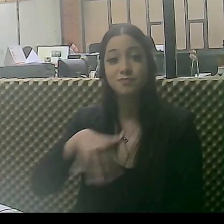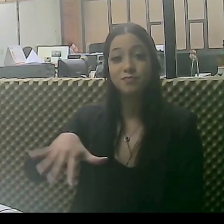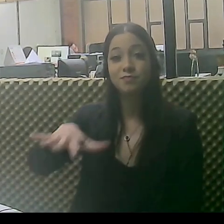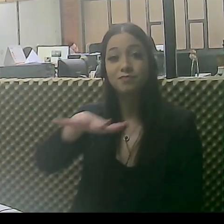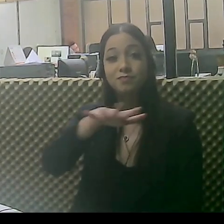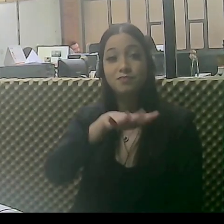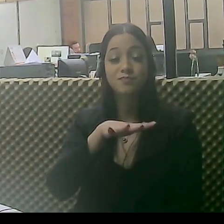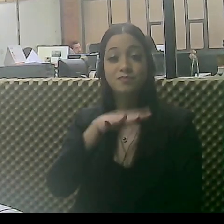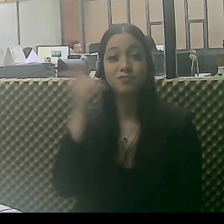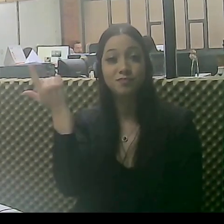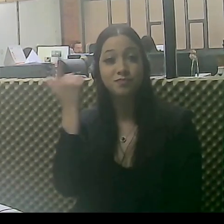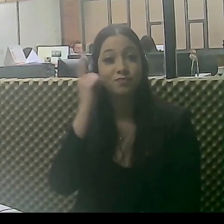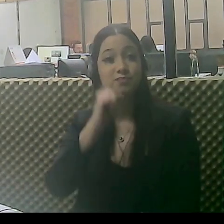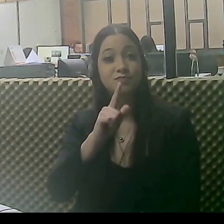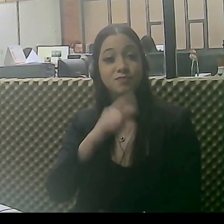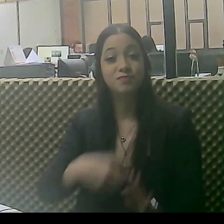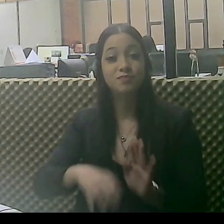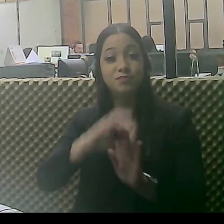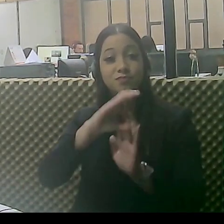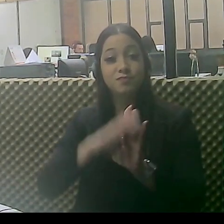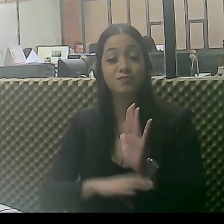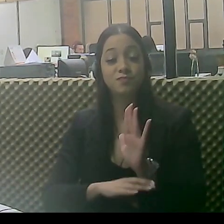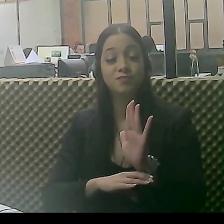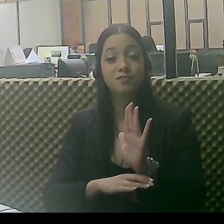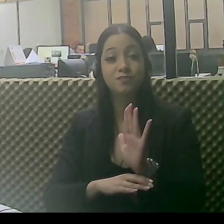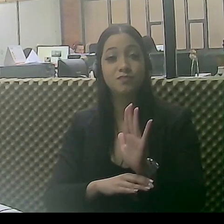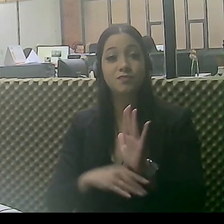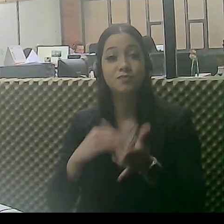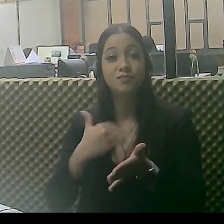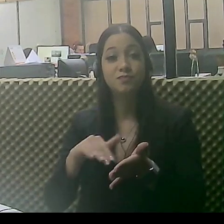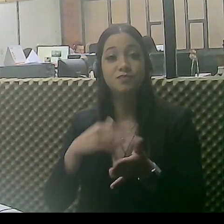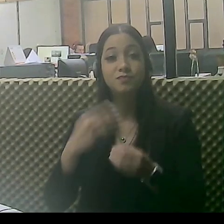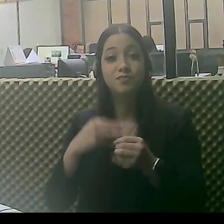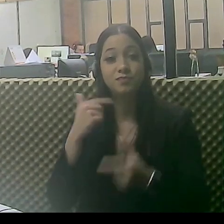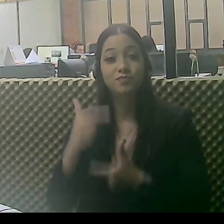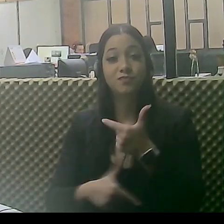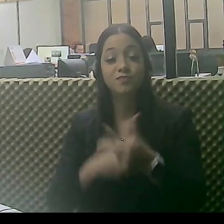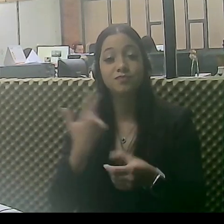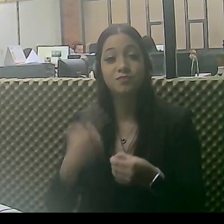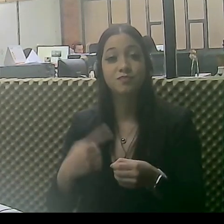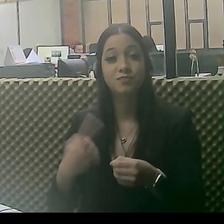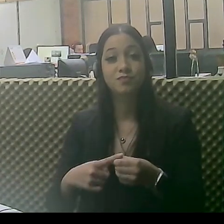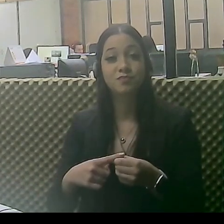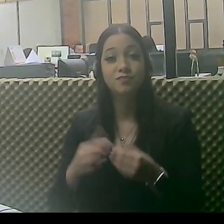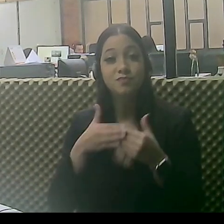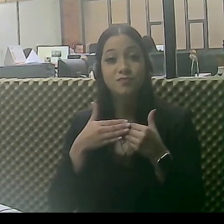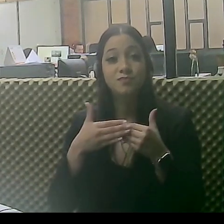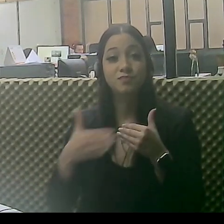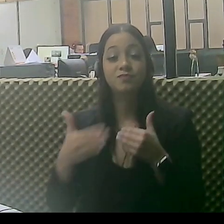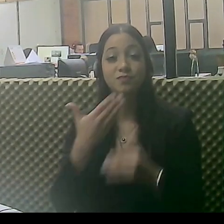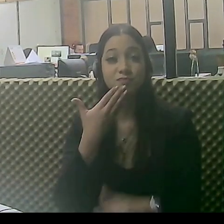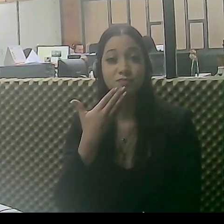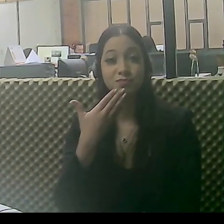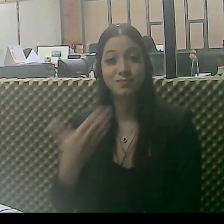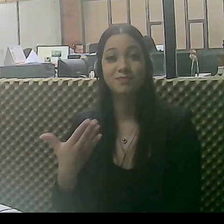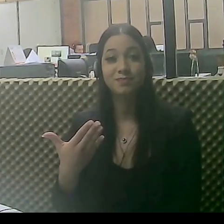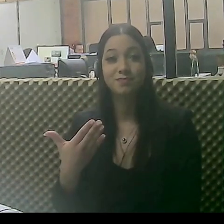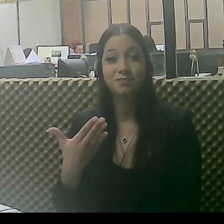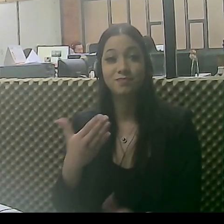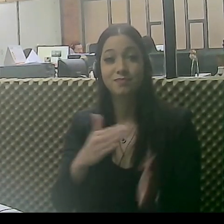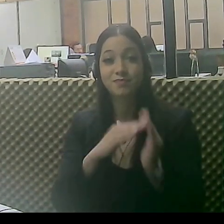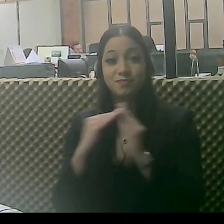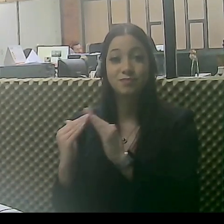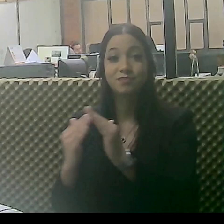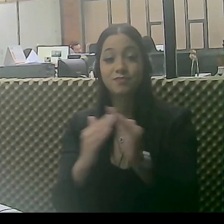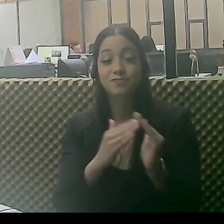serão contemplados seguindo o cronograma elaborado pela Secretaria Municipal de Serviços Urbanos e a partir de solicitações feitas